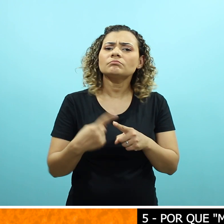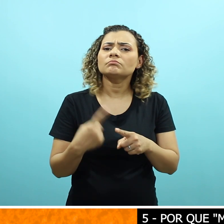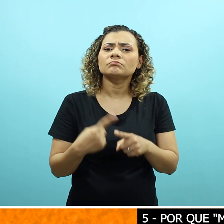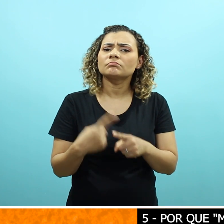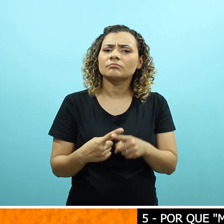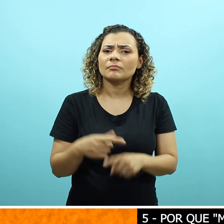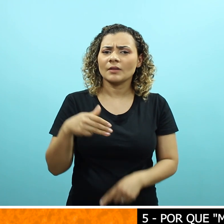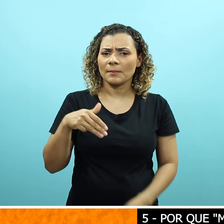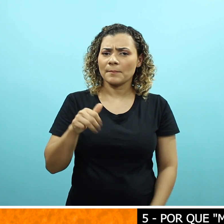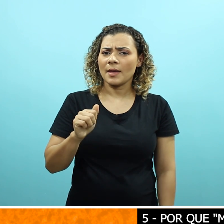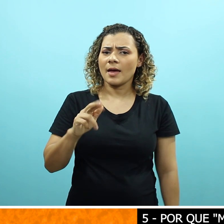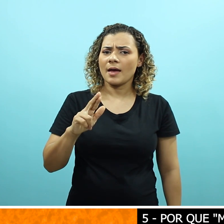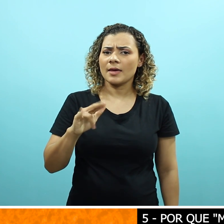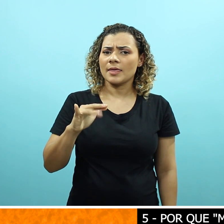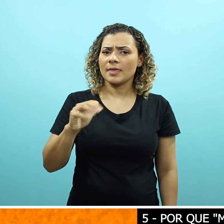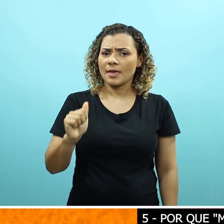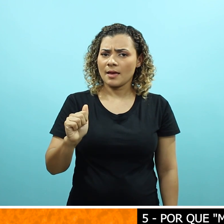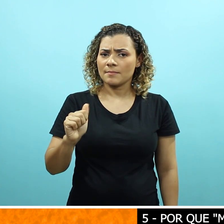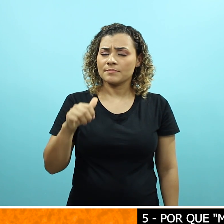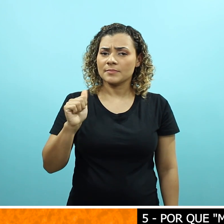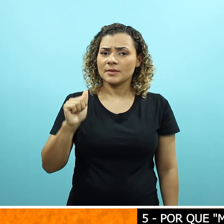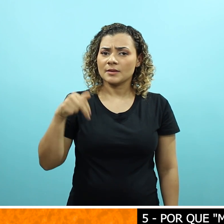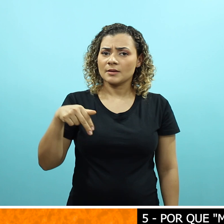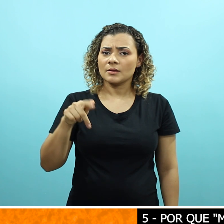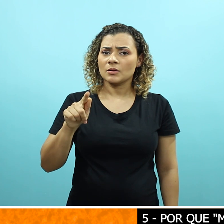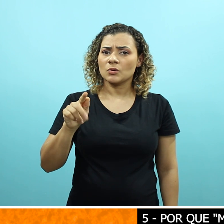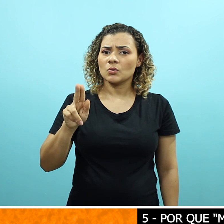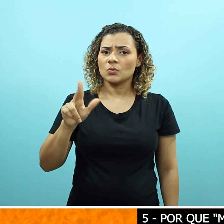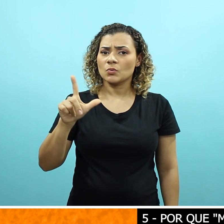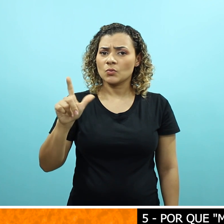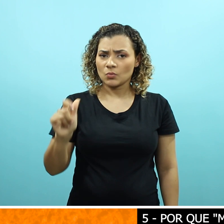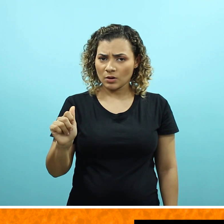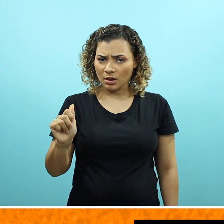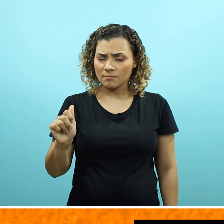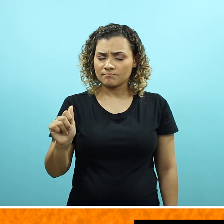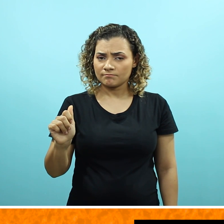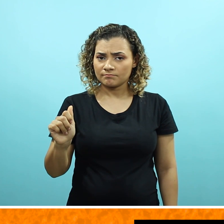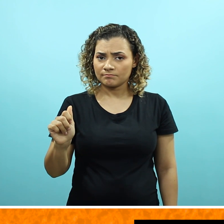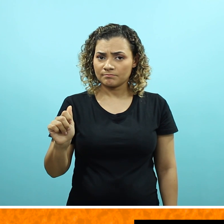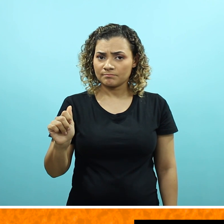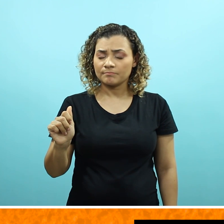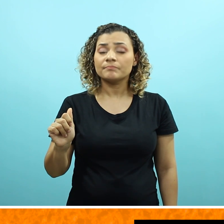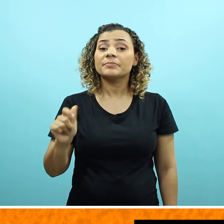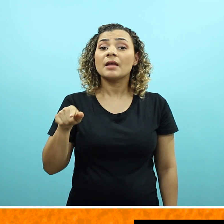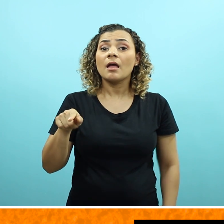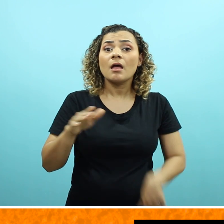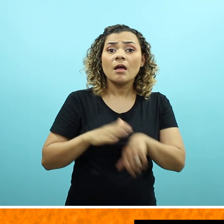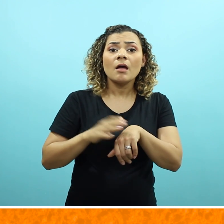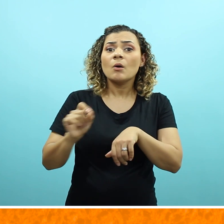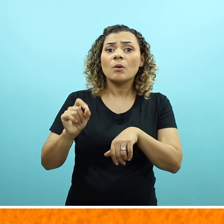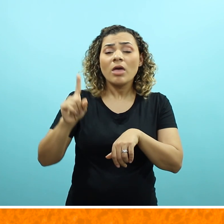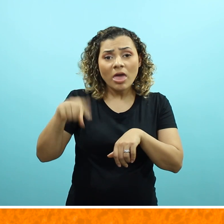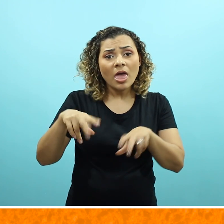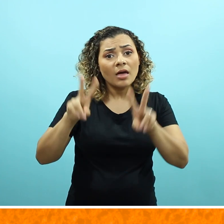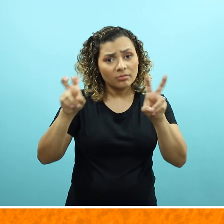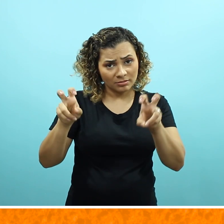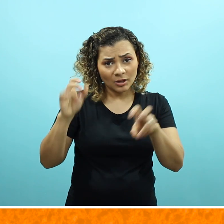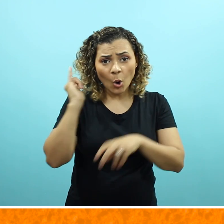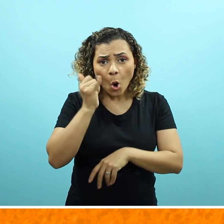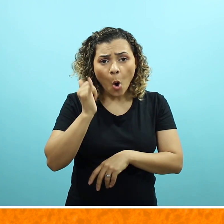5. Por que Maria Angula pode ser considerado um conto de assombração?